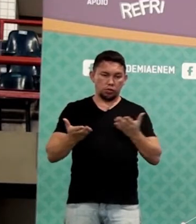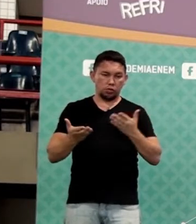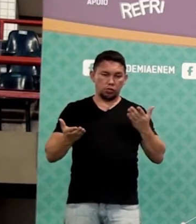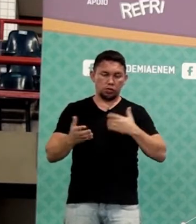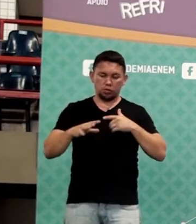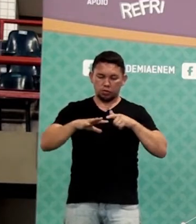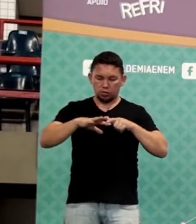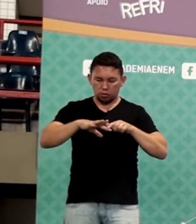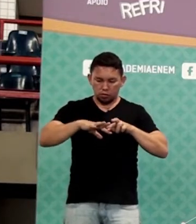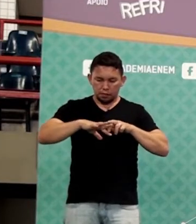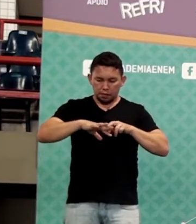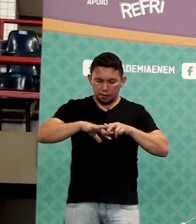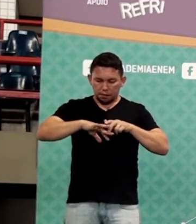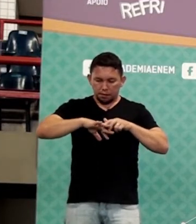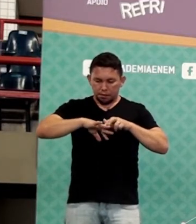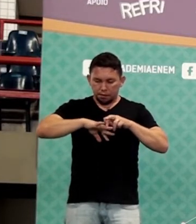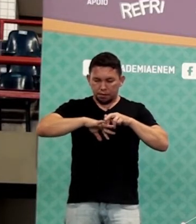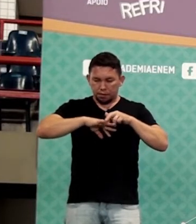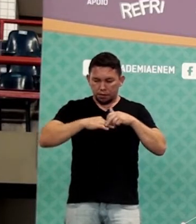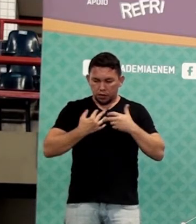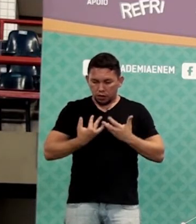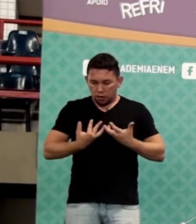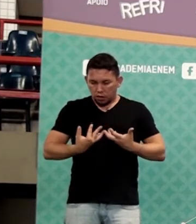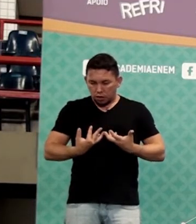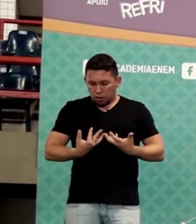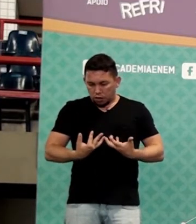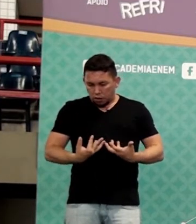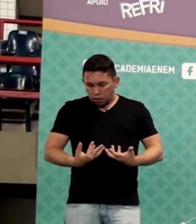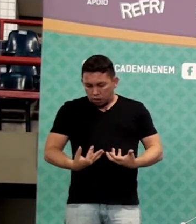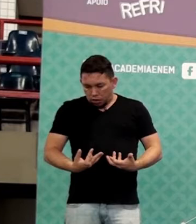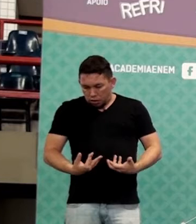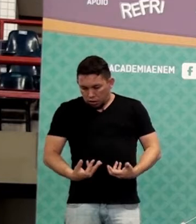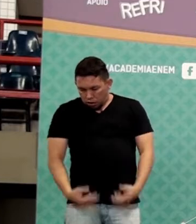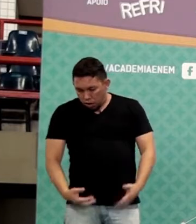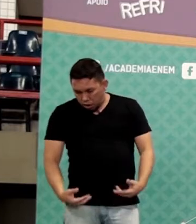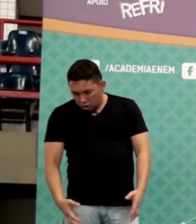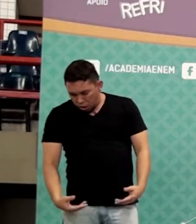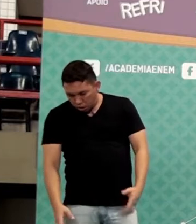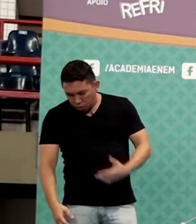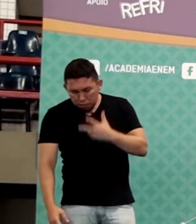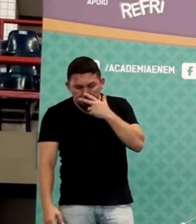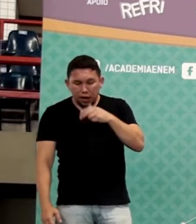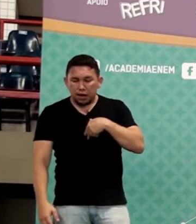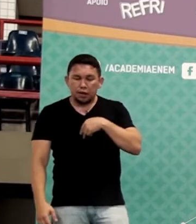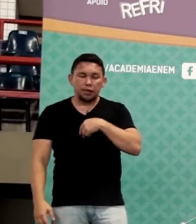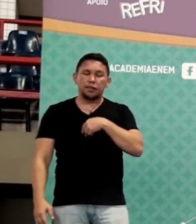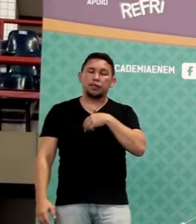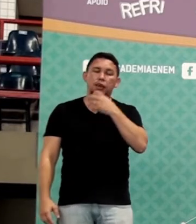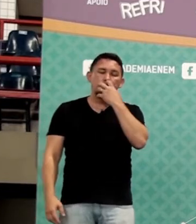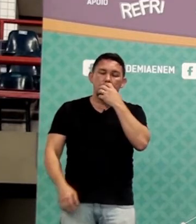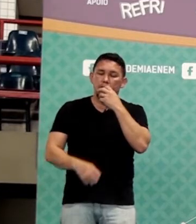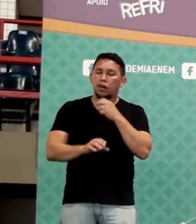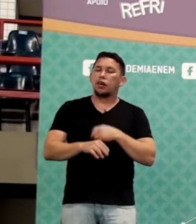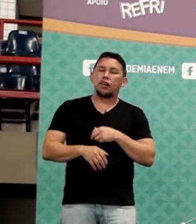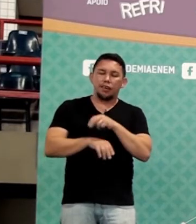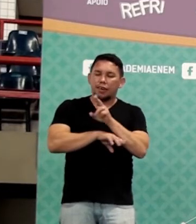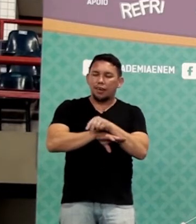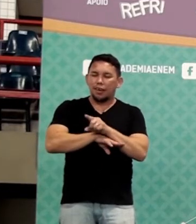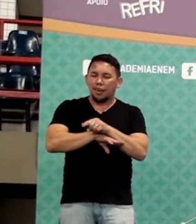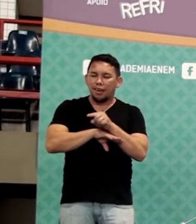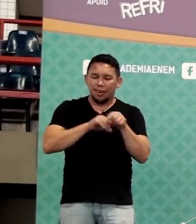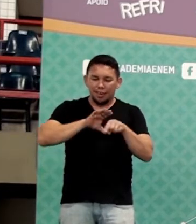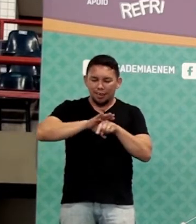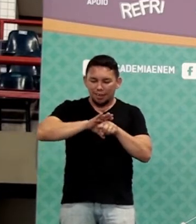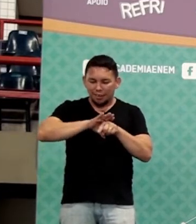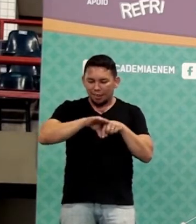subir uma escadinha dessa, já chega lá em cima morrendo. Parece aqueles cachorrinhos quando estão com sede, né? Com a boca seca.